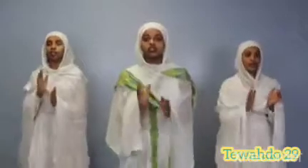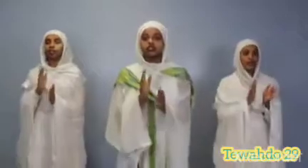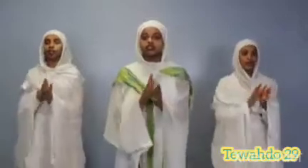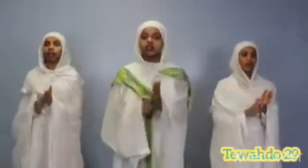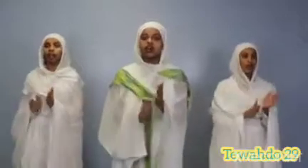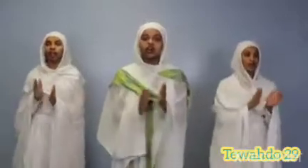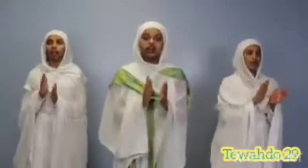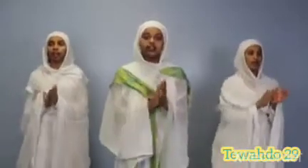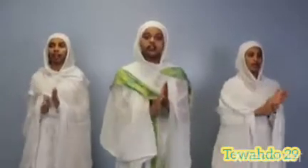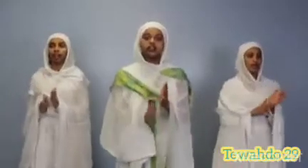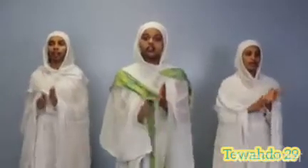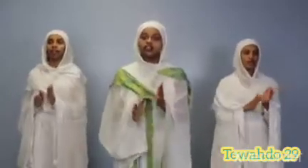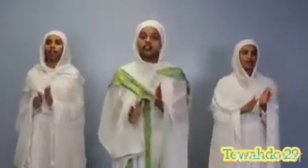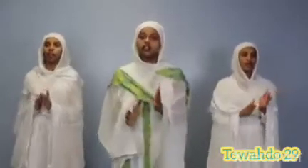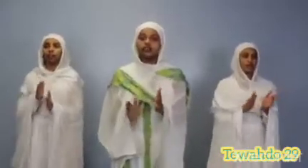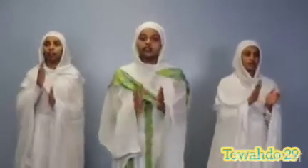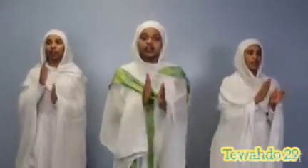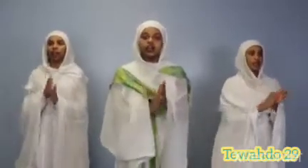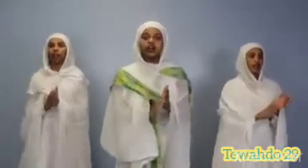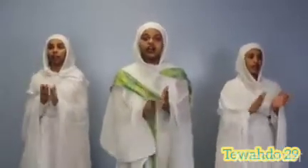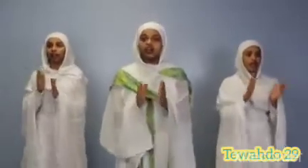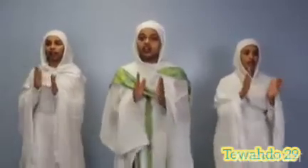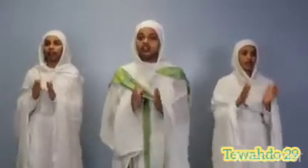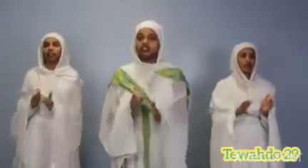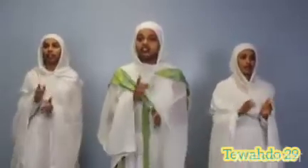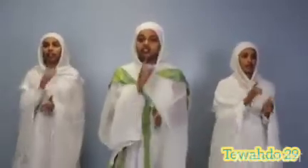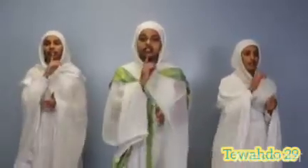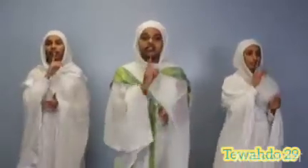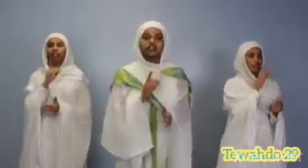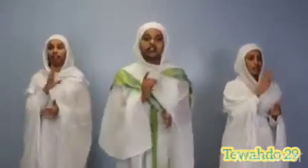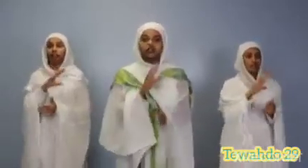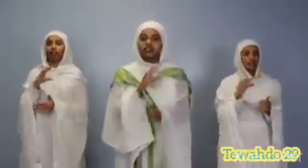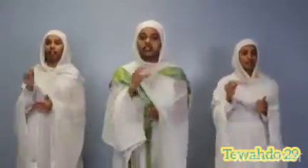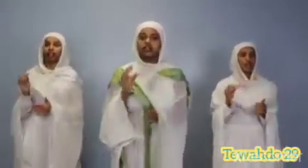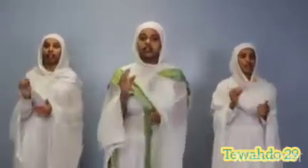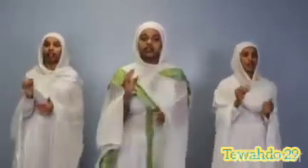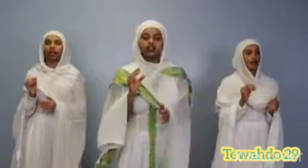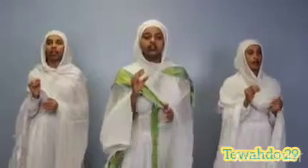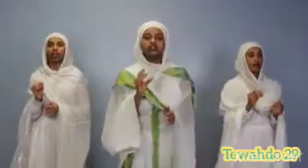ክርስቶስ ይማረን መሐሪ ነውና